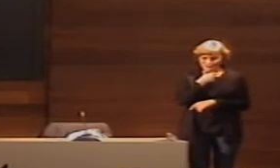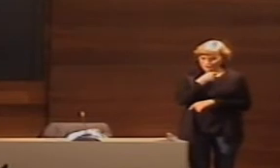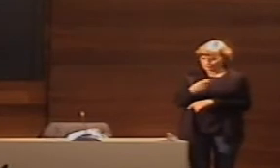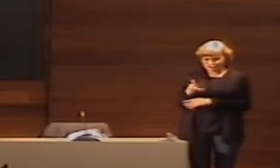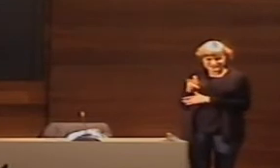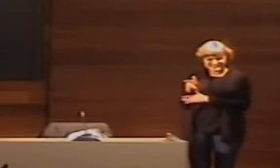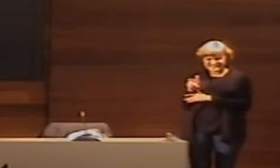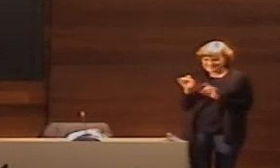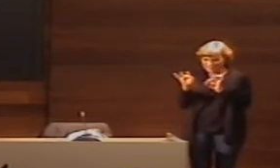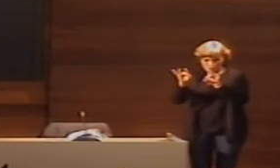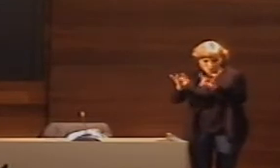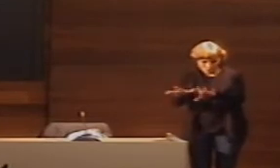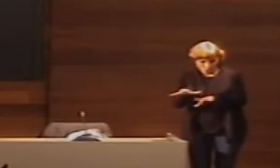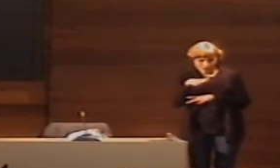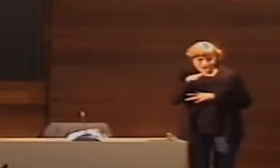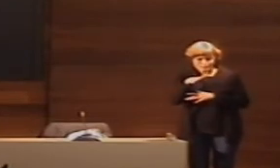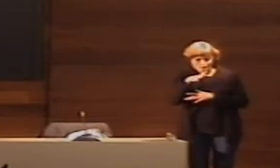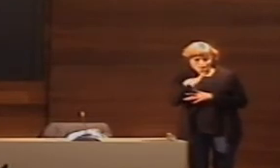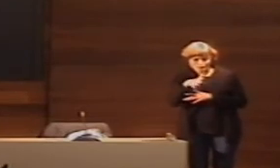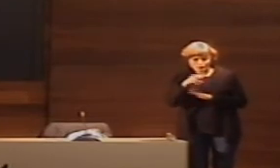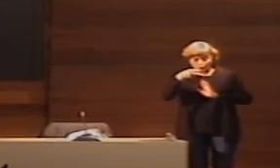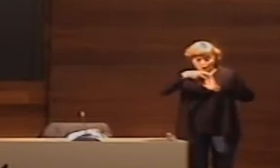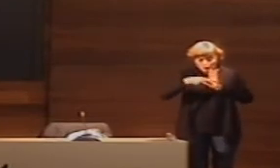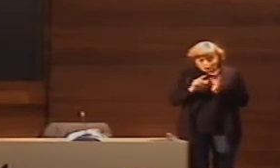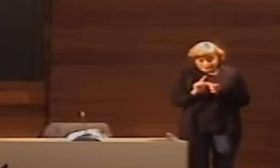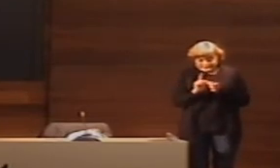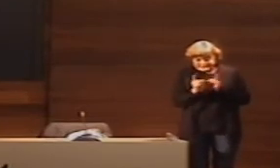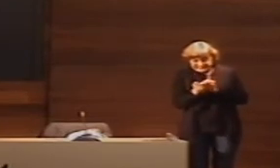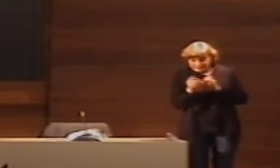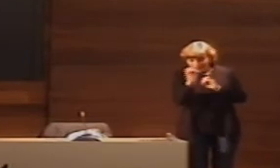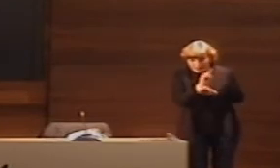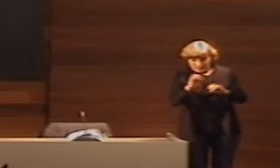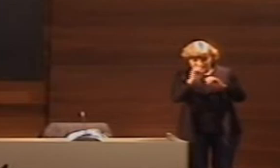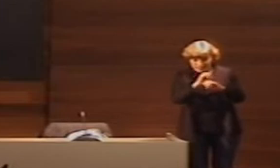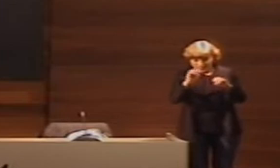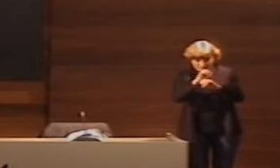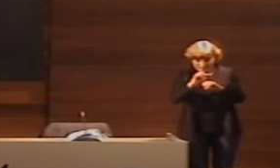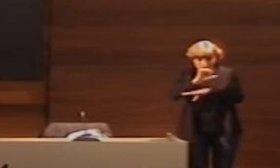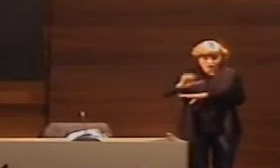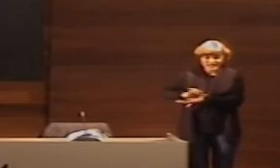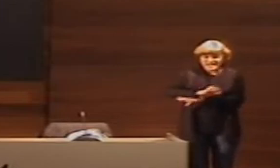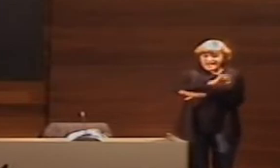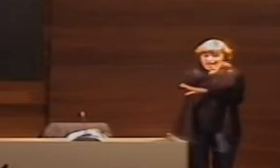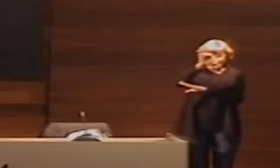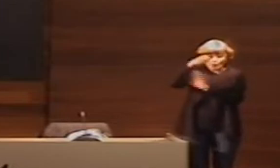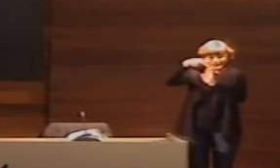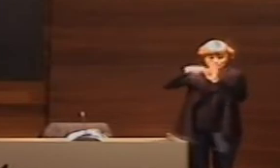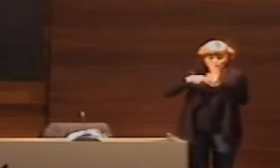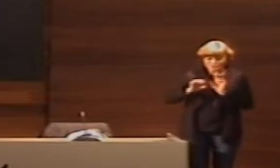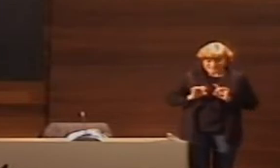ha hecho una transposición de las directivas pues de mínimos, ¿no? En otros países europeos que se rigen por las mismas